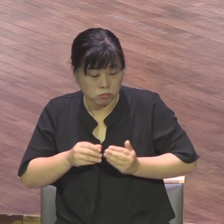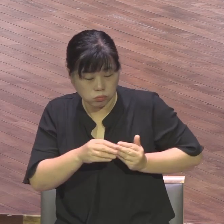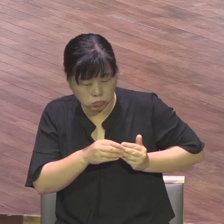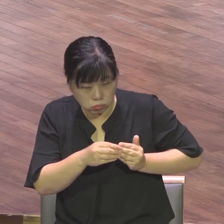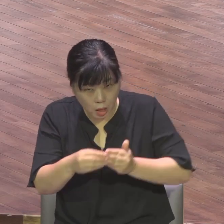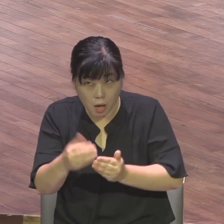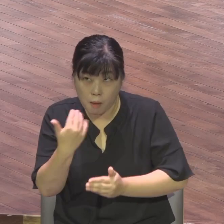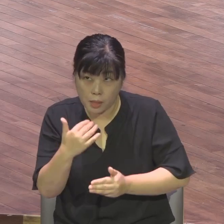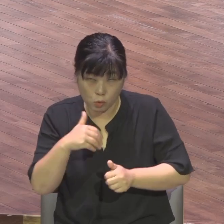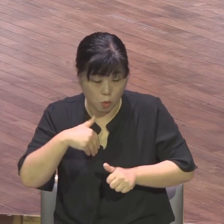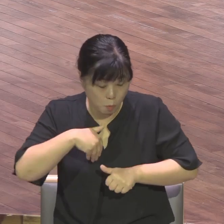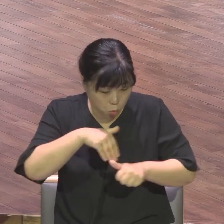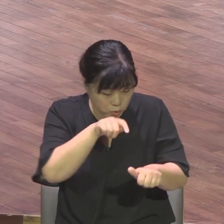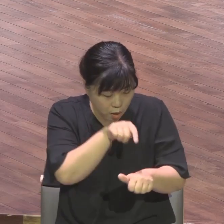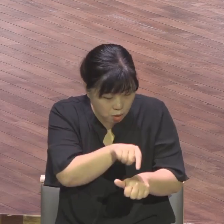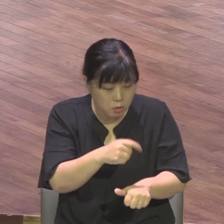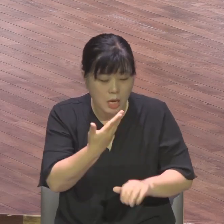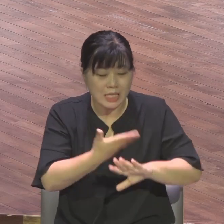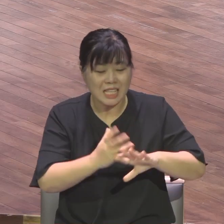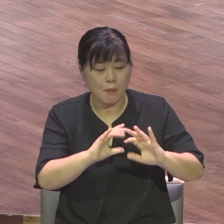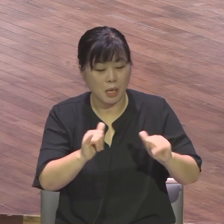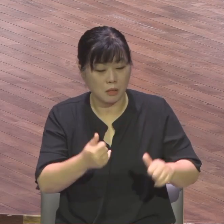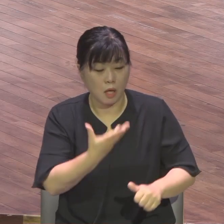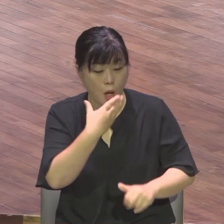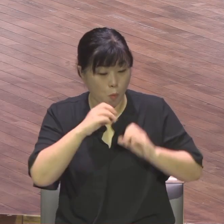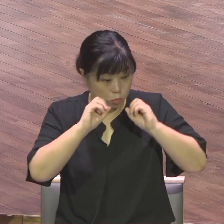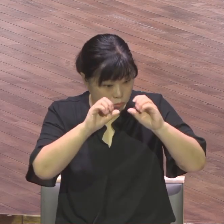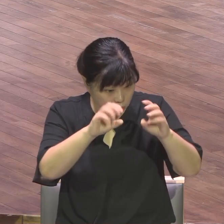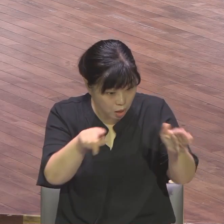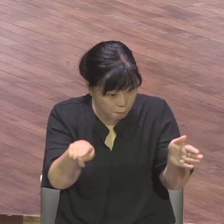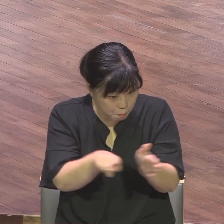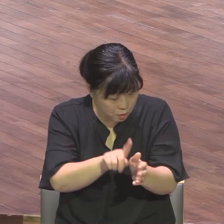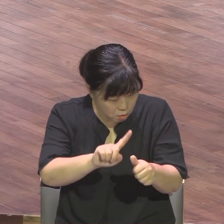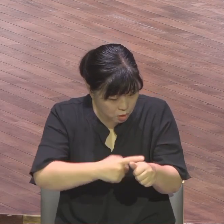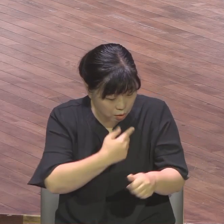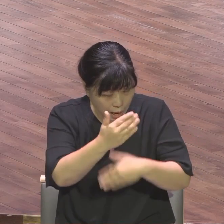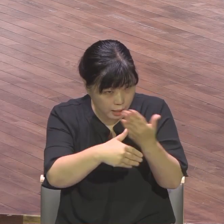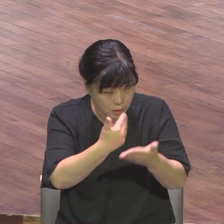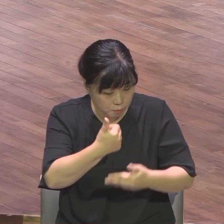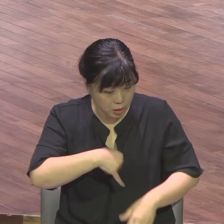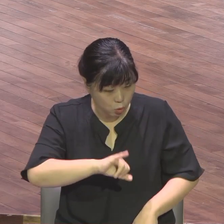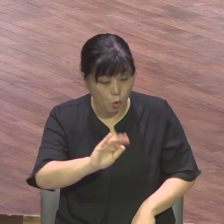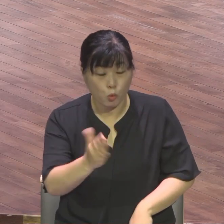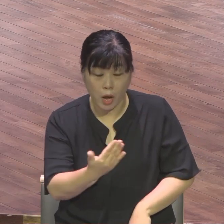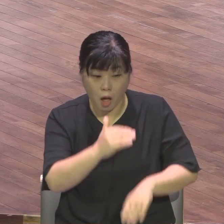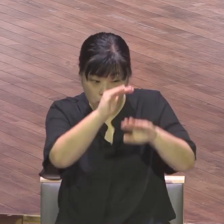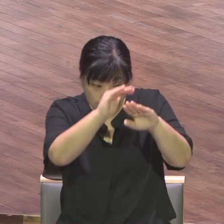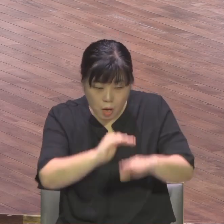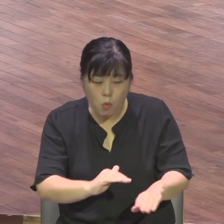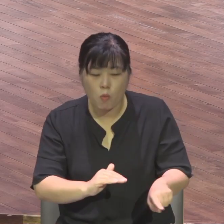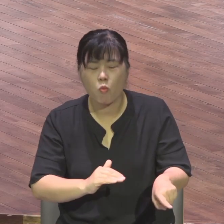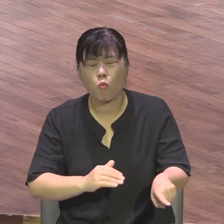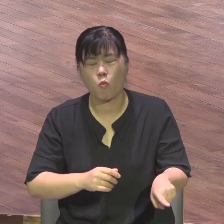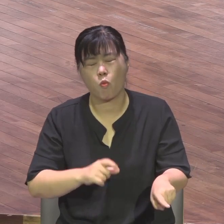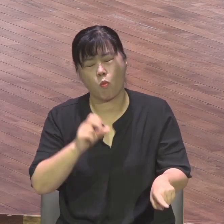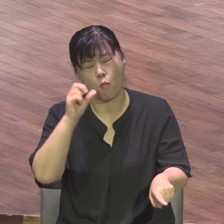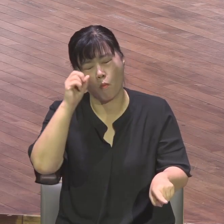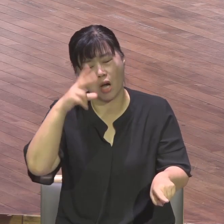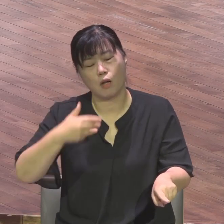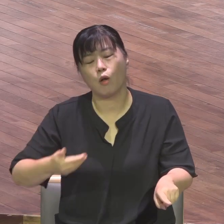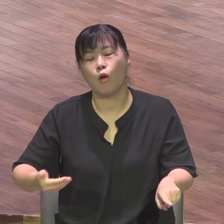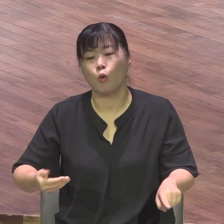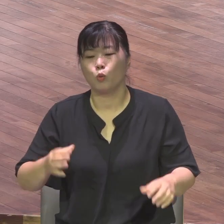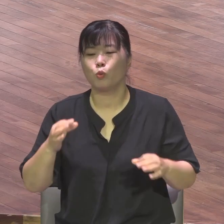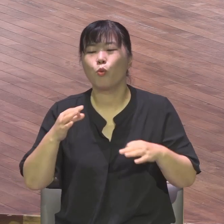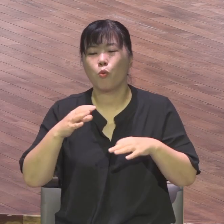이방인의 선교, 그 당시에는 상상도 못할 일입니다. 자, 그 시간표가 본격화되어 줬다는